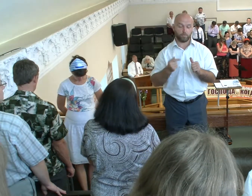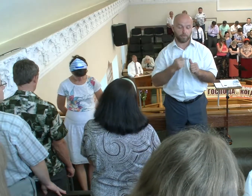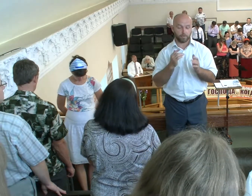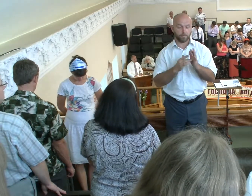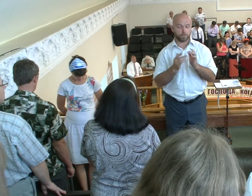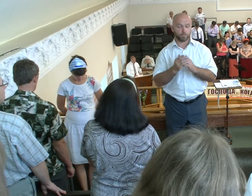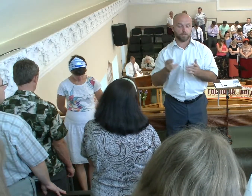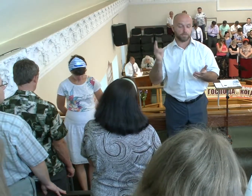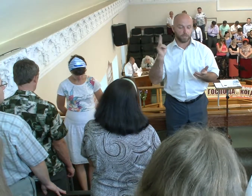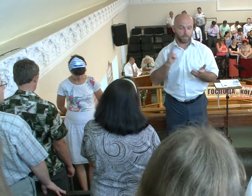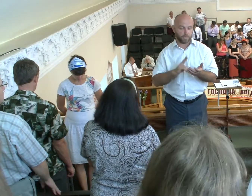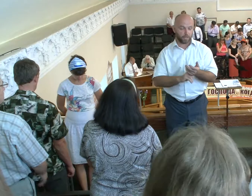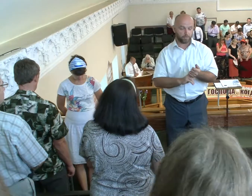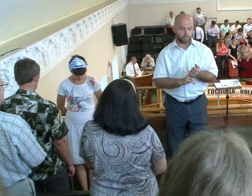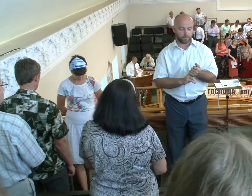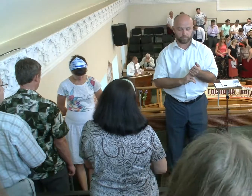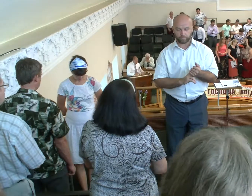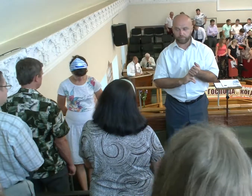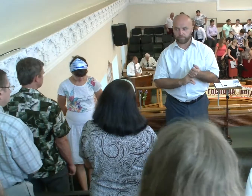Христа. Аминь.